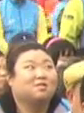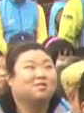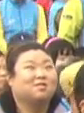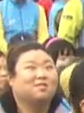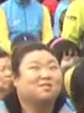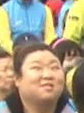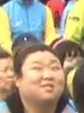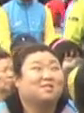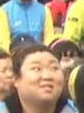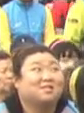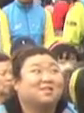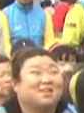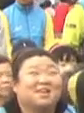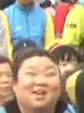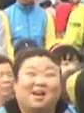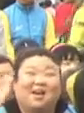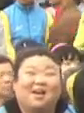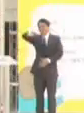화성노인전문요양원 최평복 부회장님 참석하셨습니다.